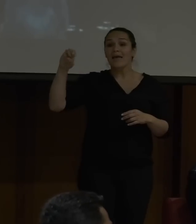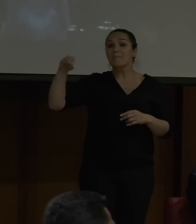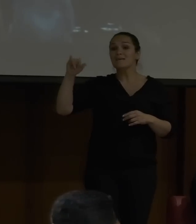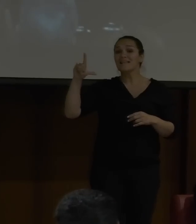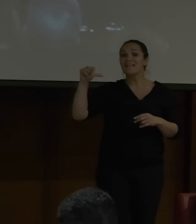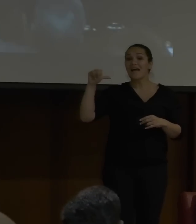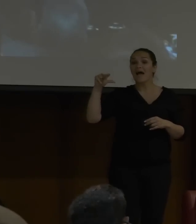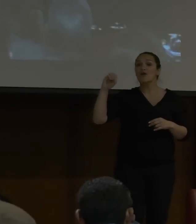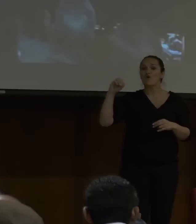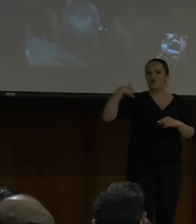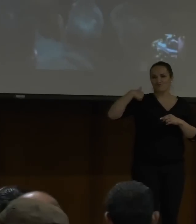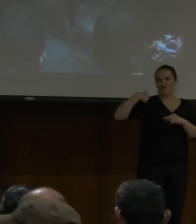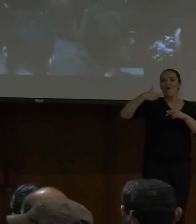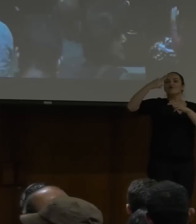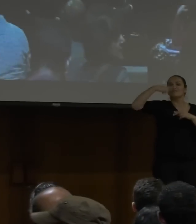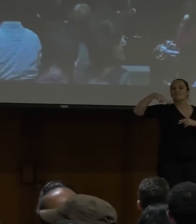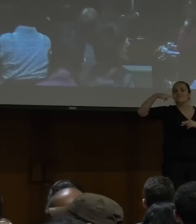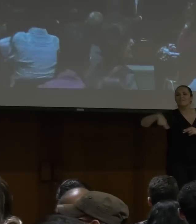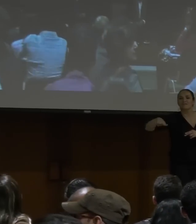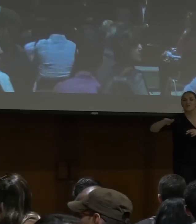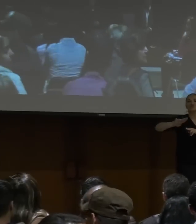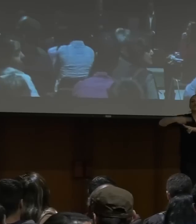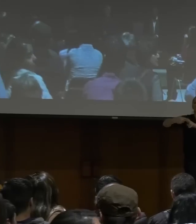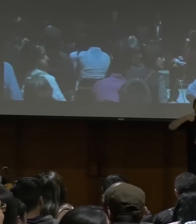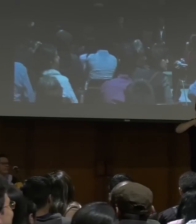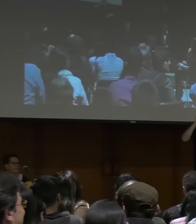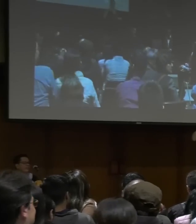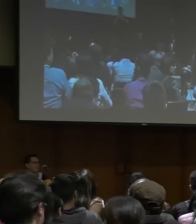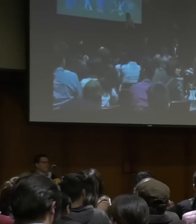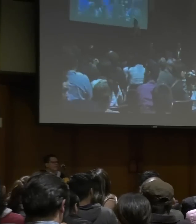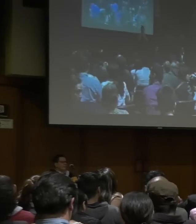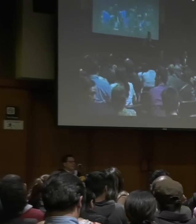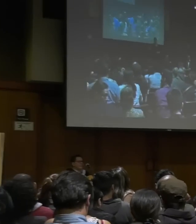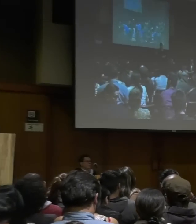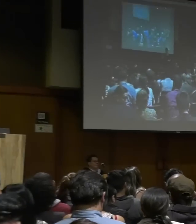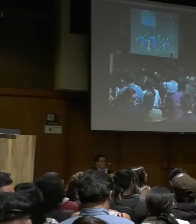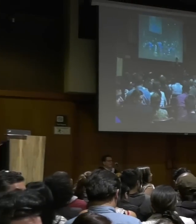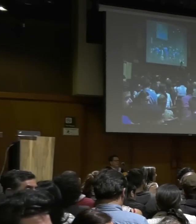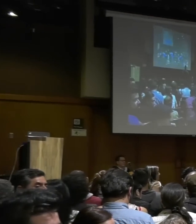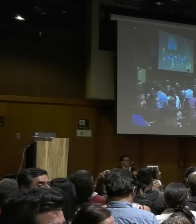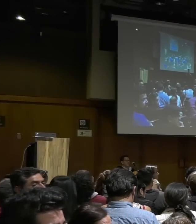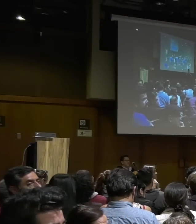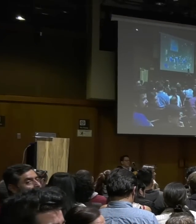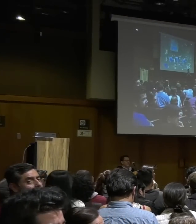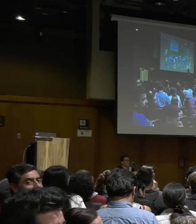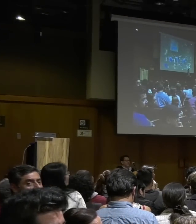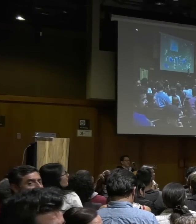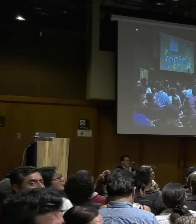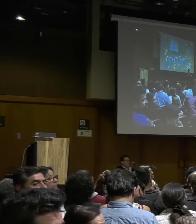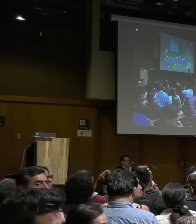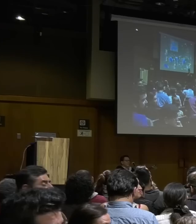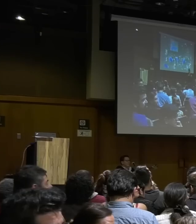Zuleta. Son pocas las composiciones que se han hecho en el folclore vallenato para